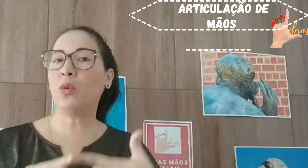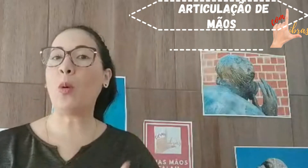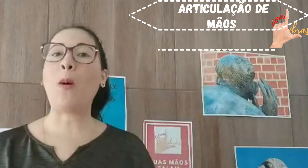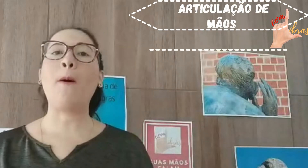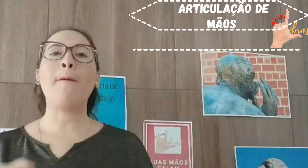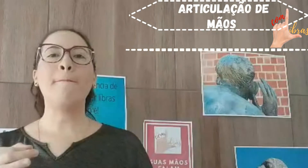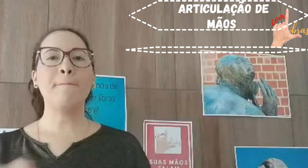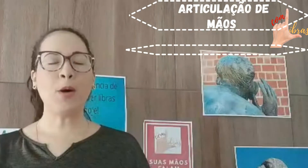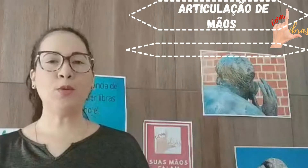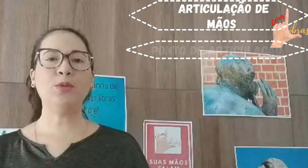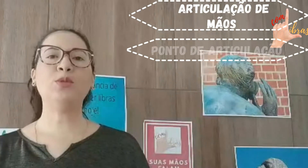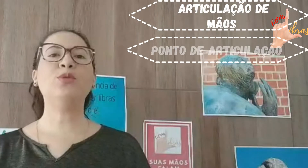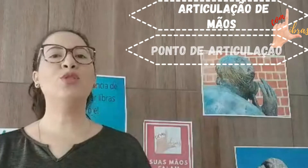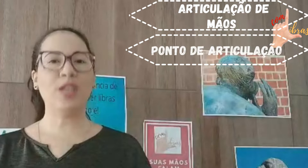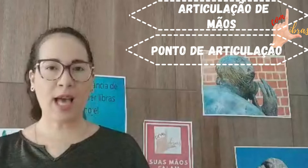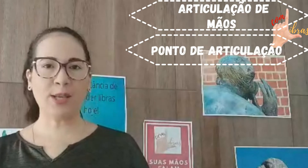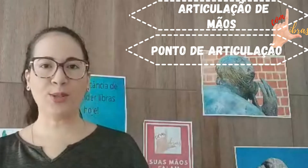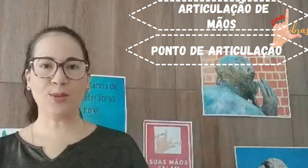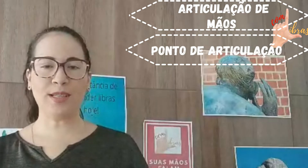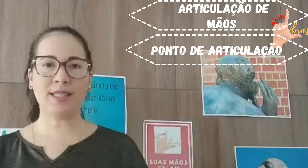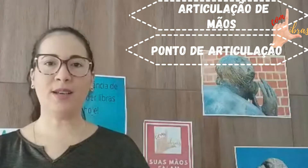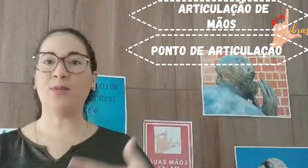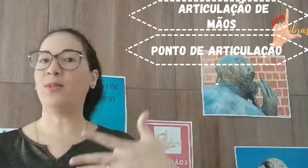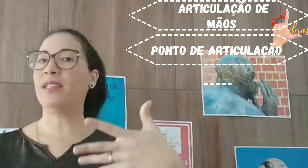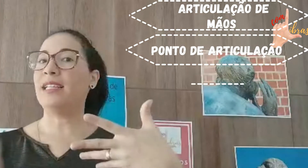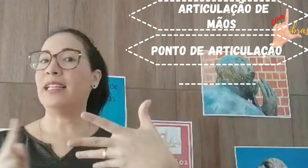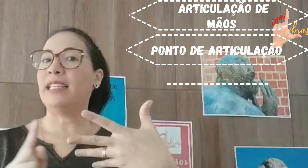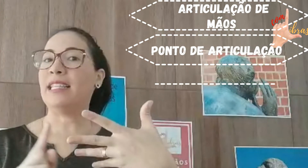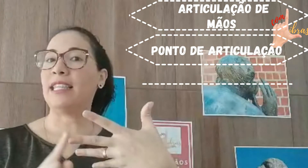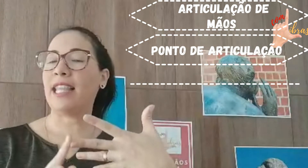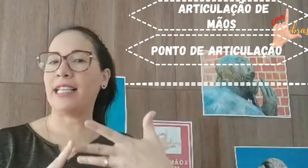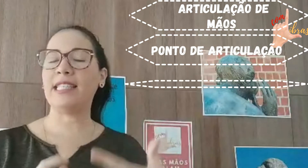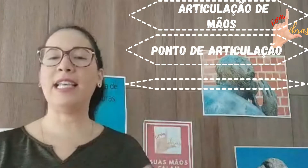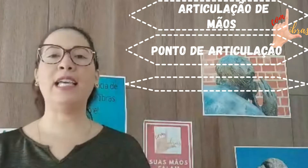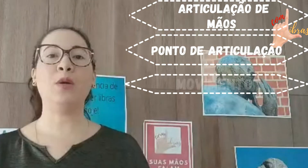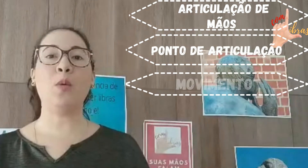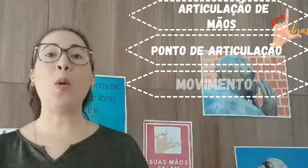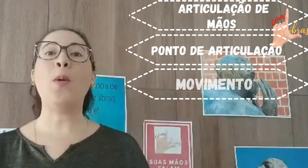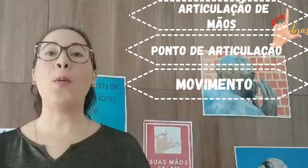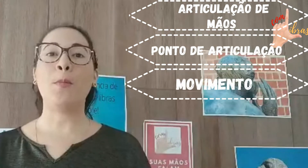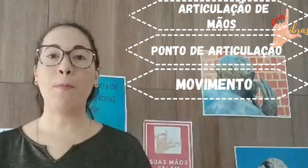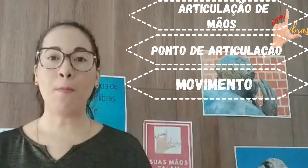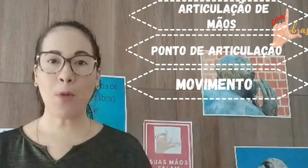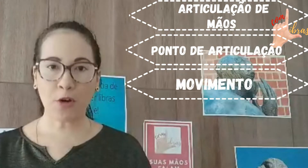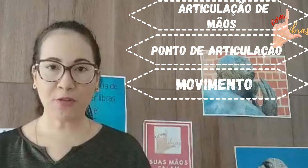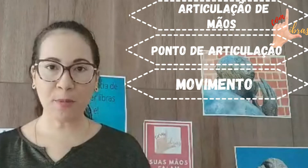Segundo, ponto de articulação. Terceiro,